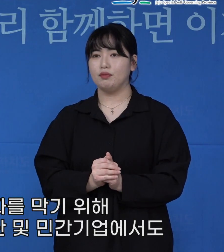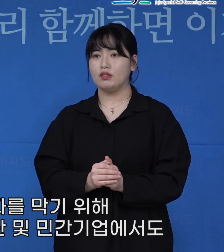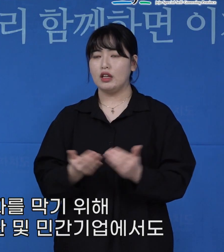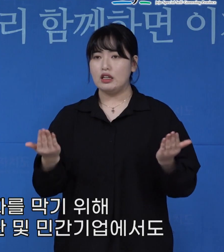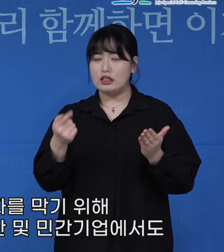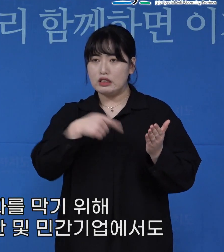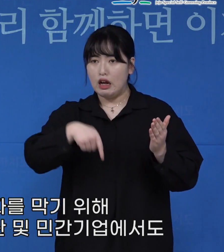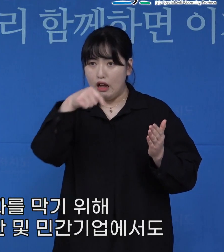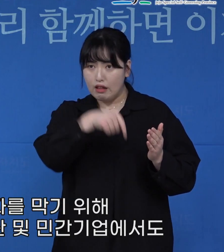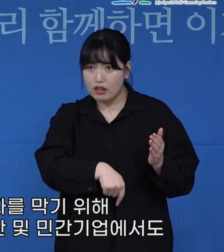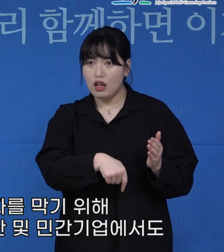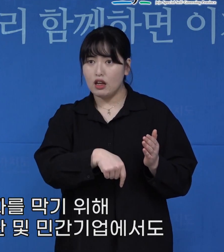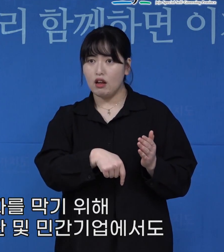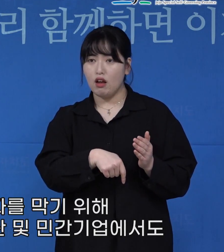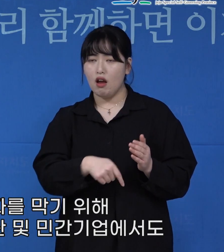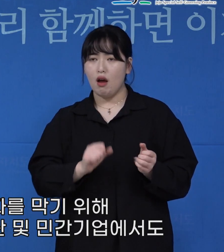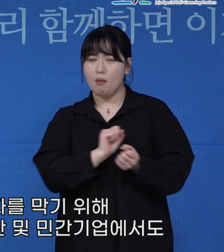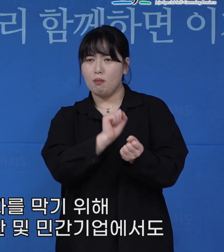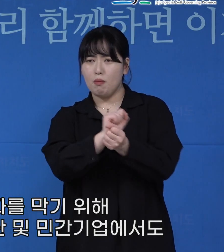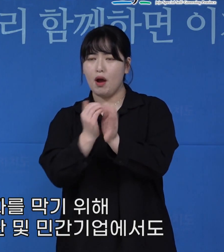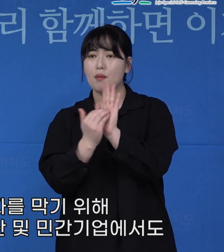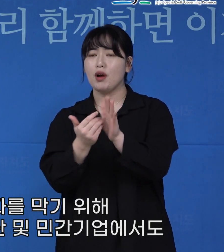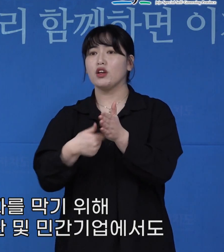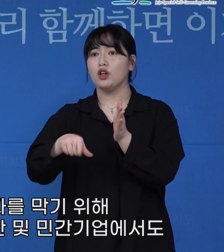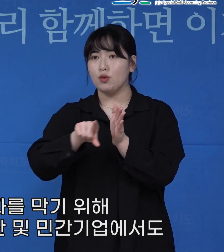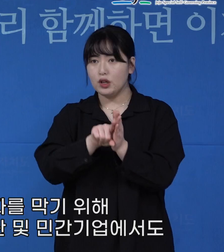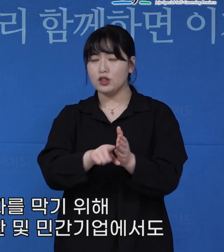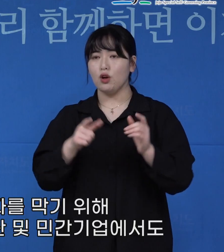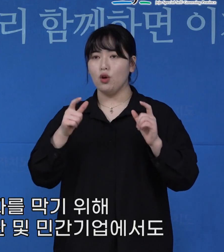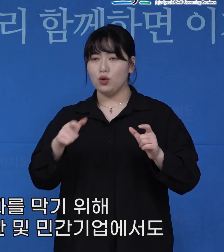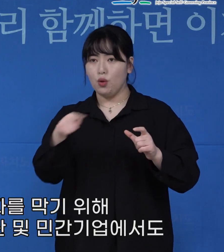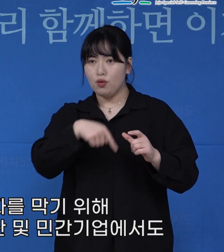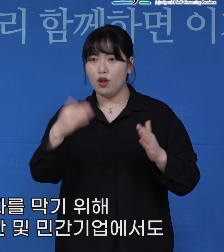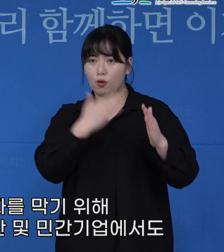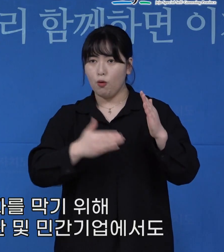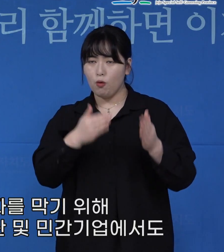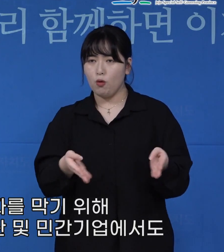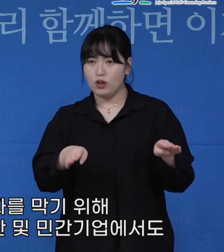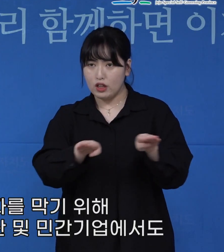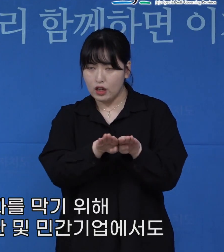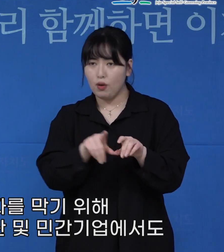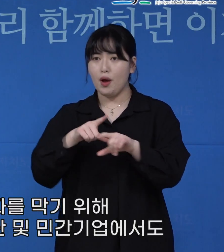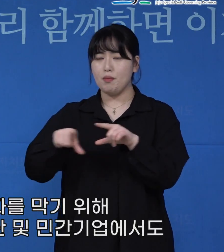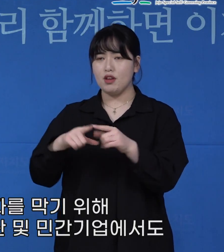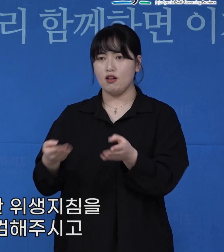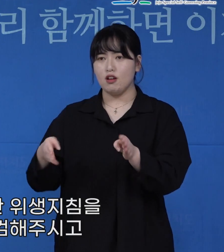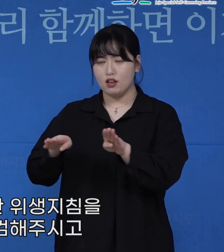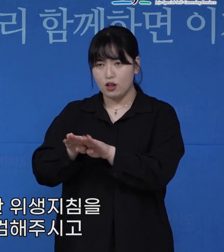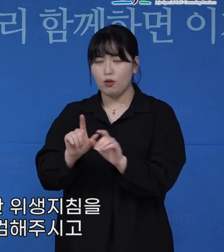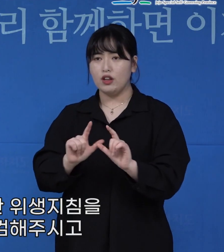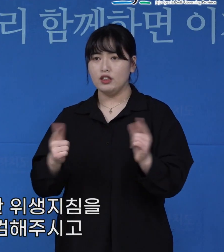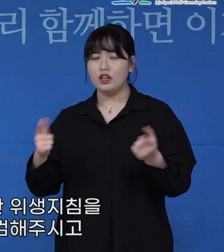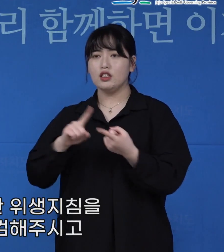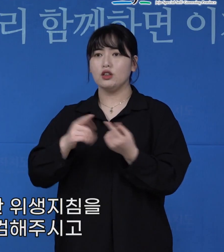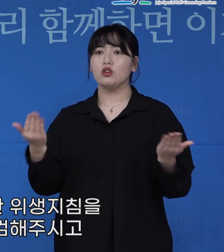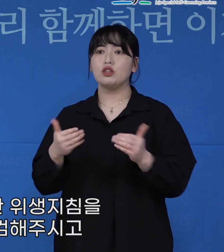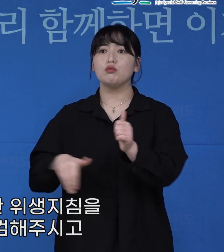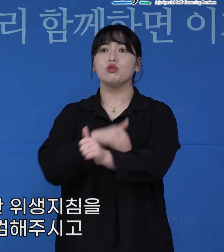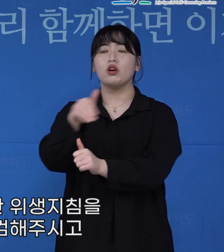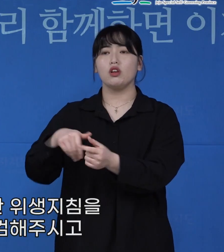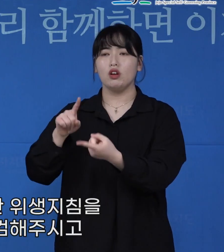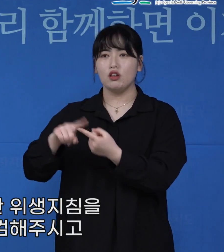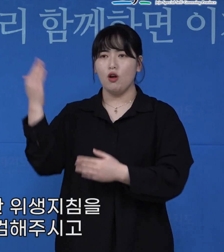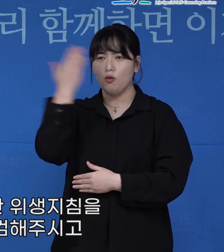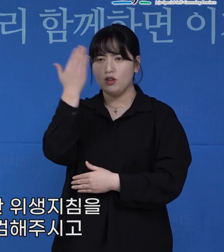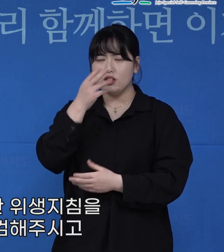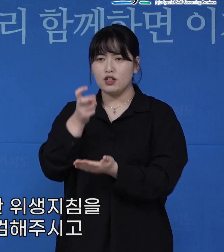직장 내 감염 전파를 막기 위해서 도내 공공기관, 유관기관 및 민간 기업에서도 근무 환경에 대한